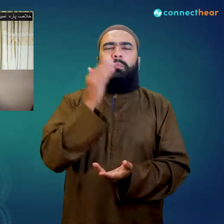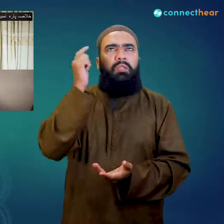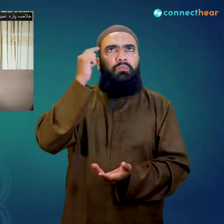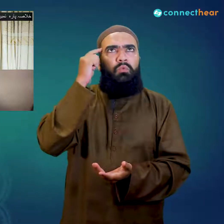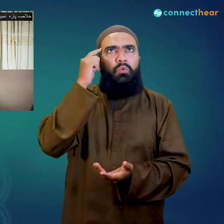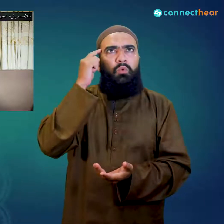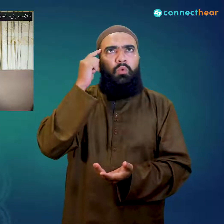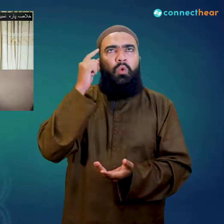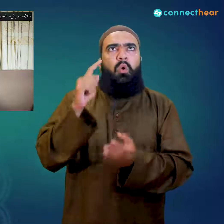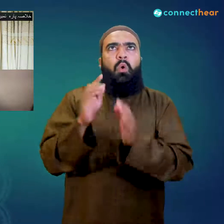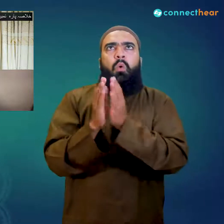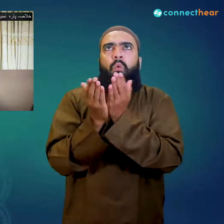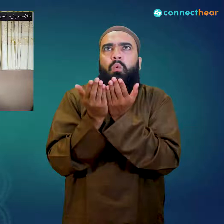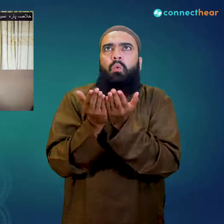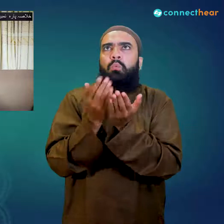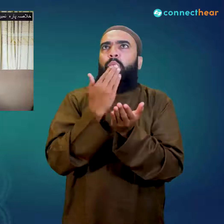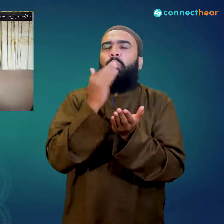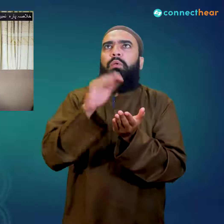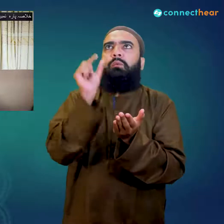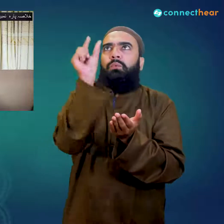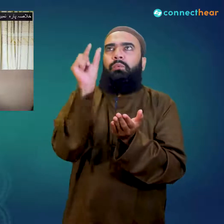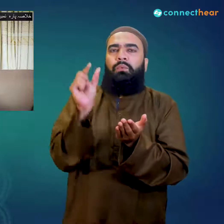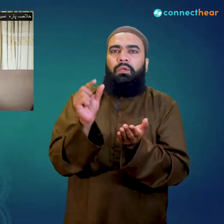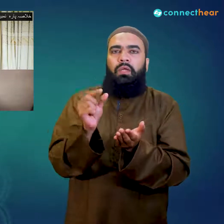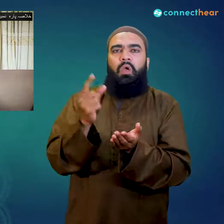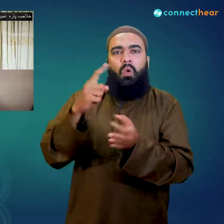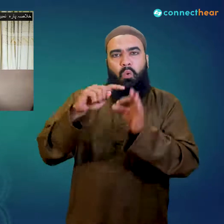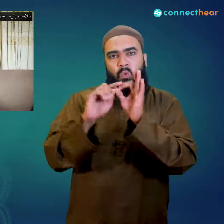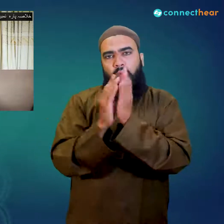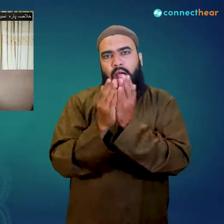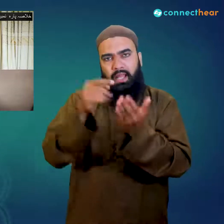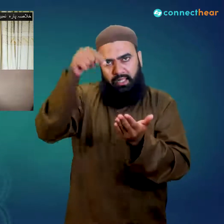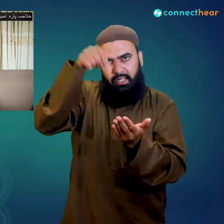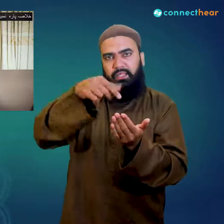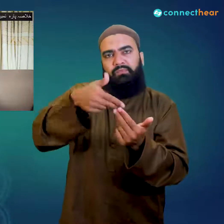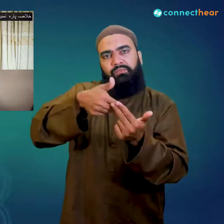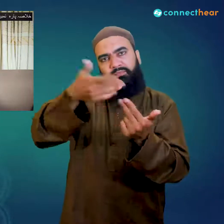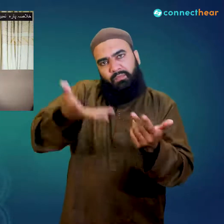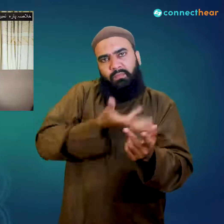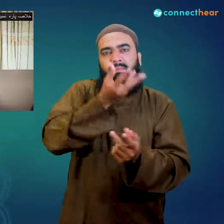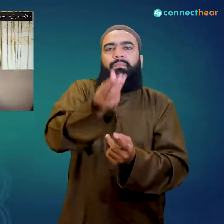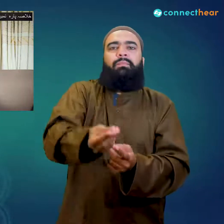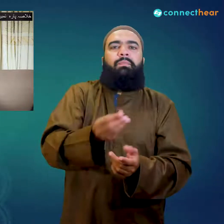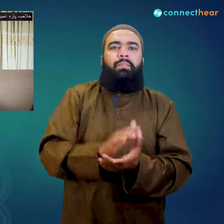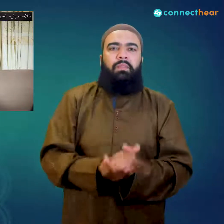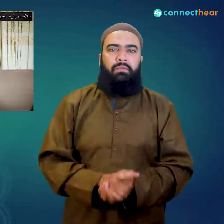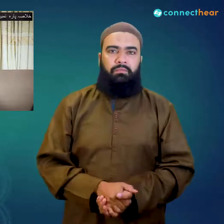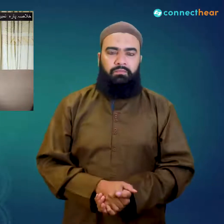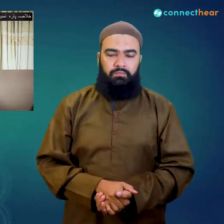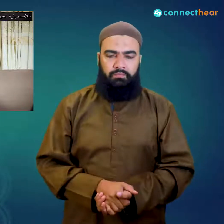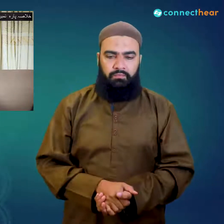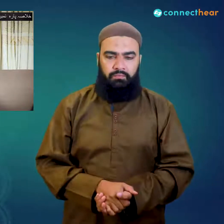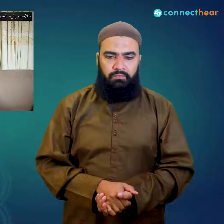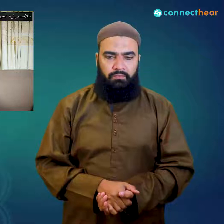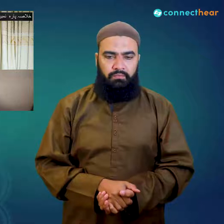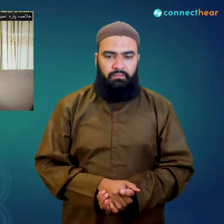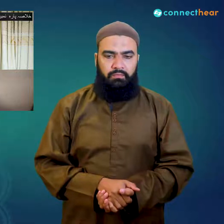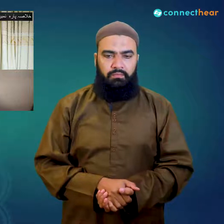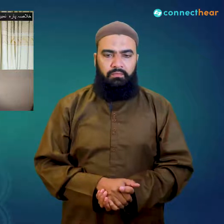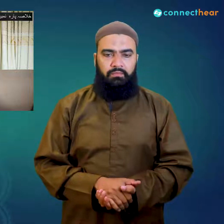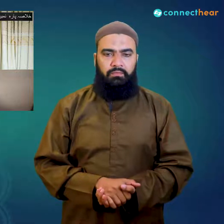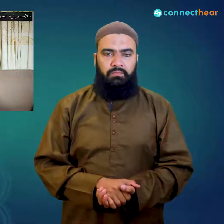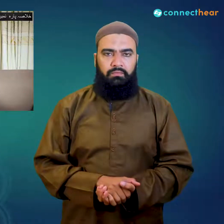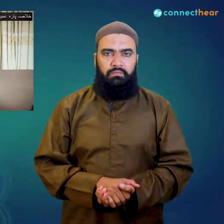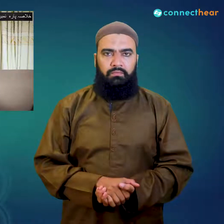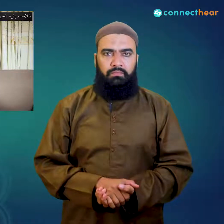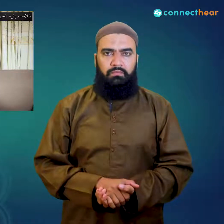وہ سورہ الاعراف میں پارہ نمبر 8 کے اندر بیان کیا گیا، ربنا ظلمنا انفسنا